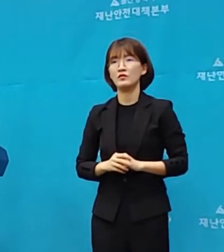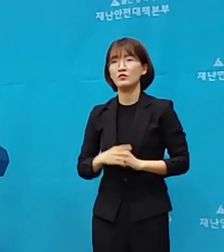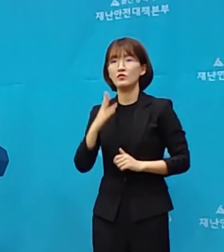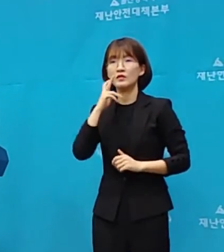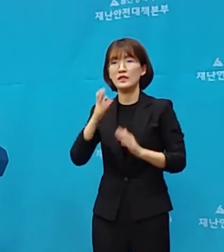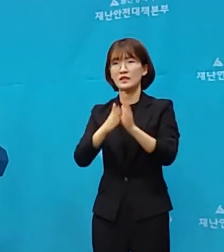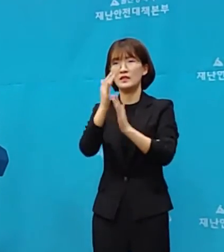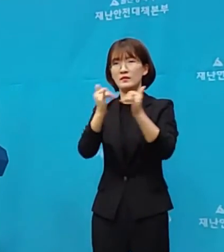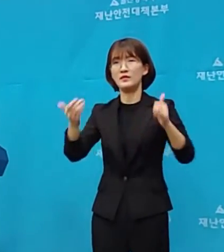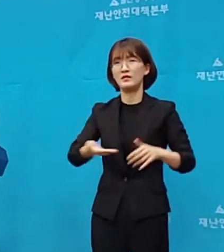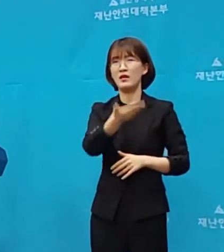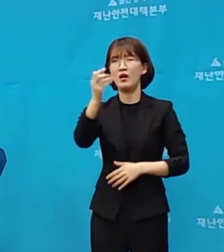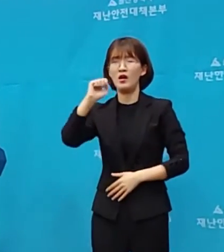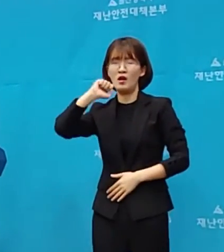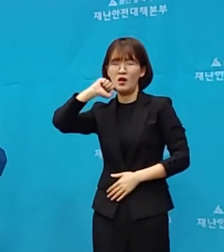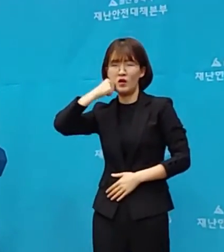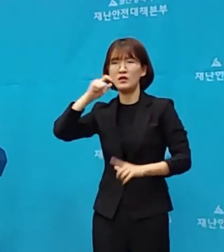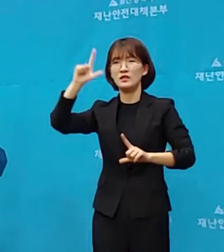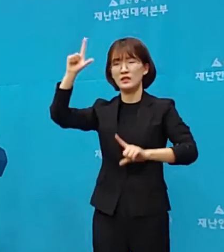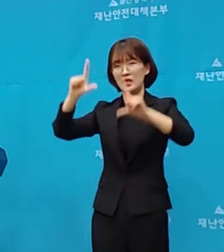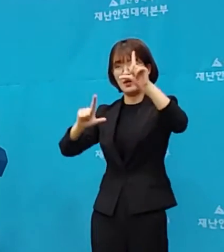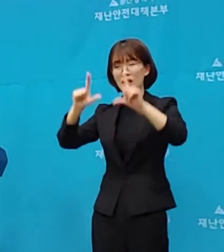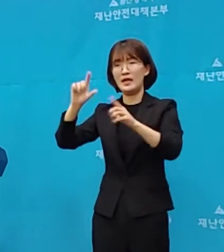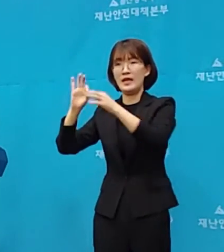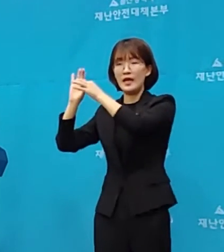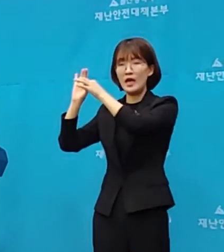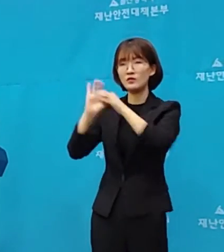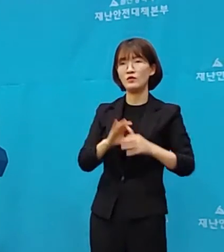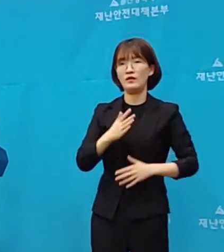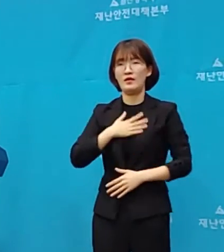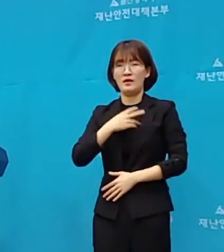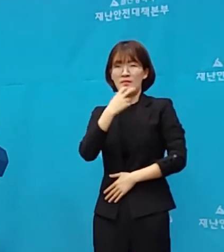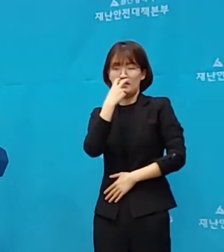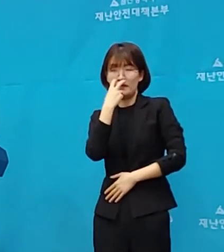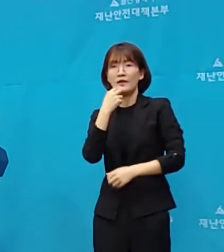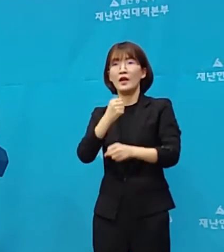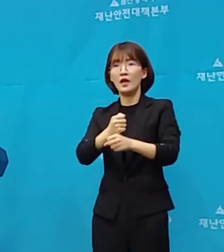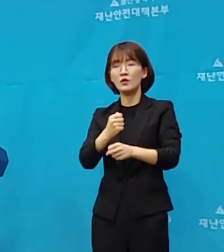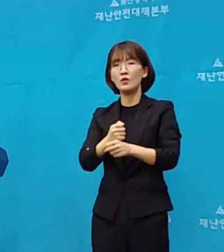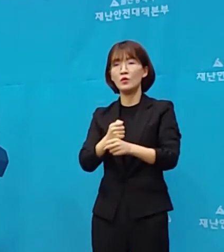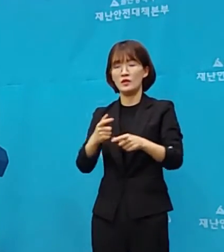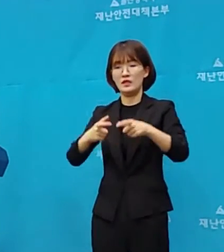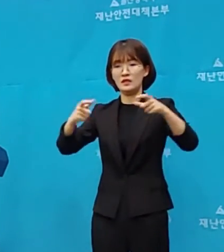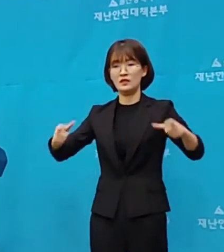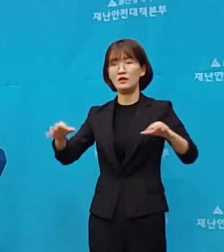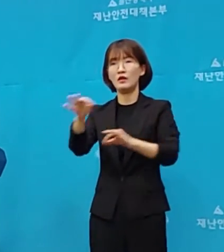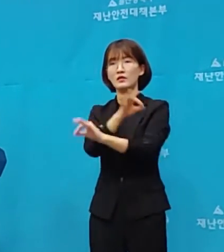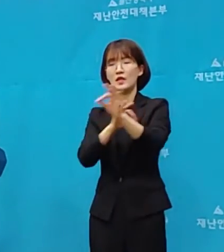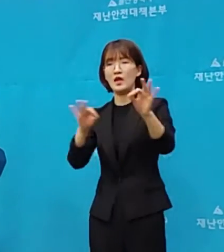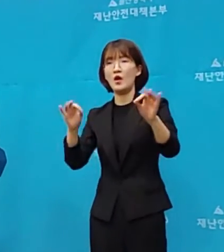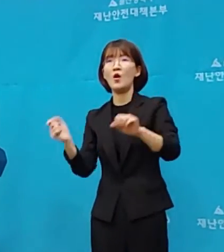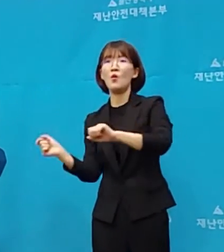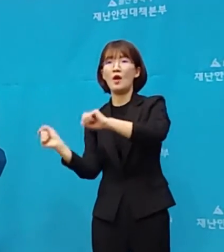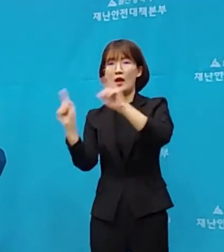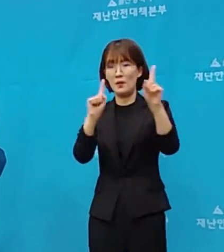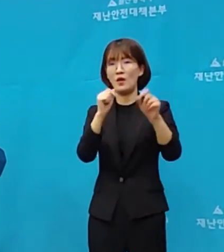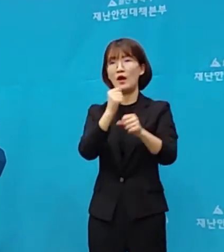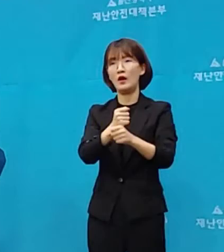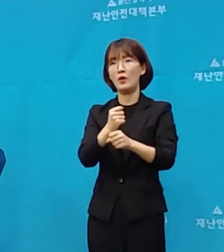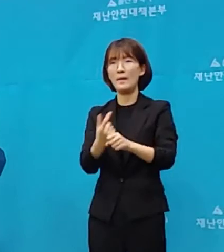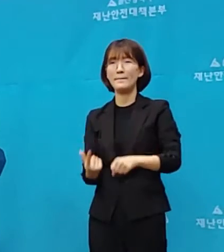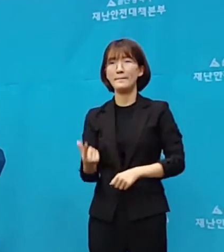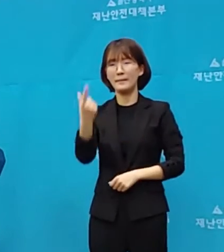시민들의 어려운 상황들을 지속적으로 모니터링하여 지역 경제를 회복하고